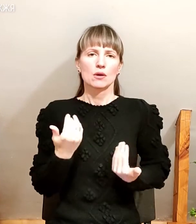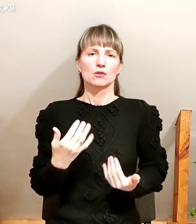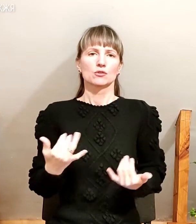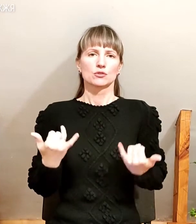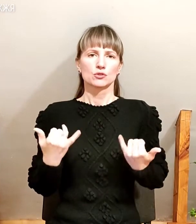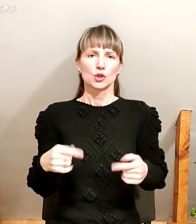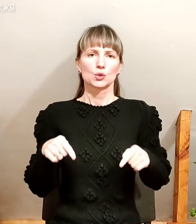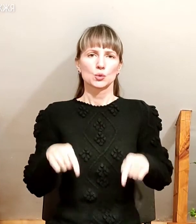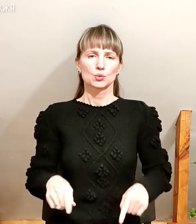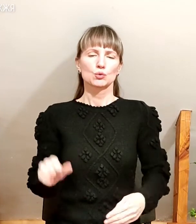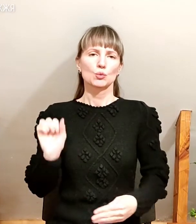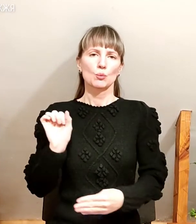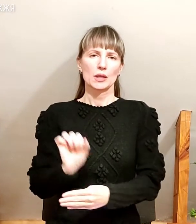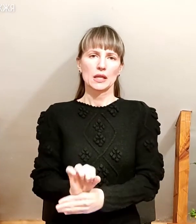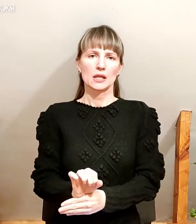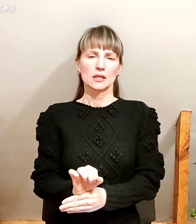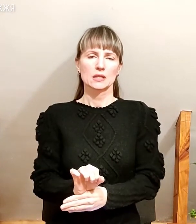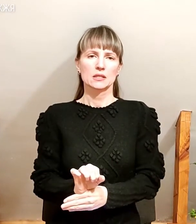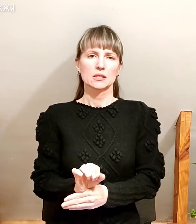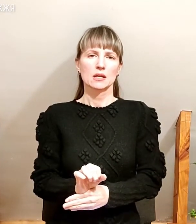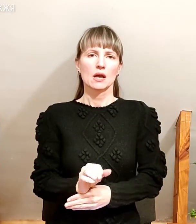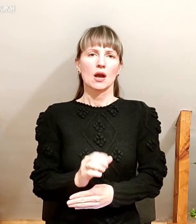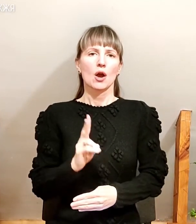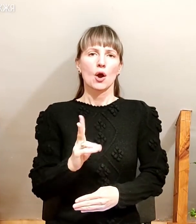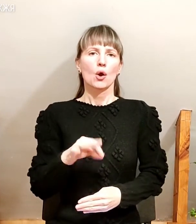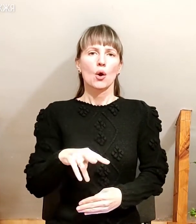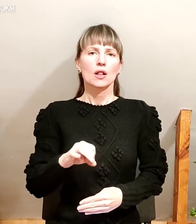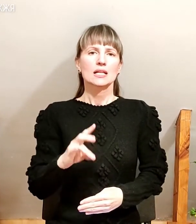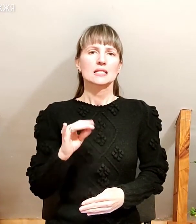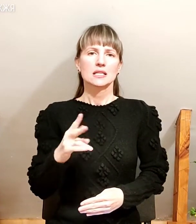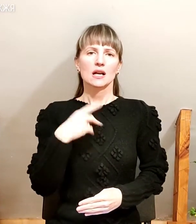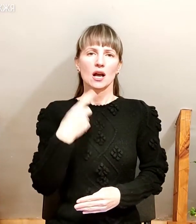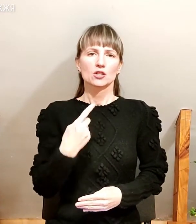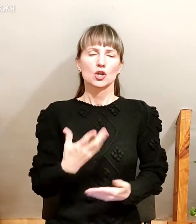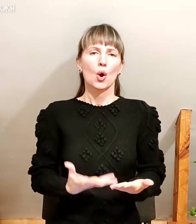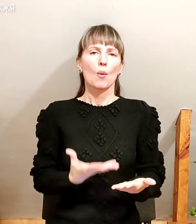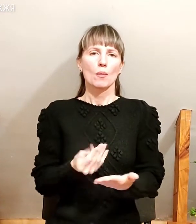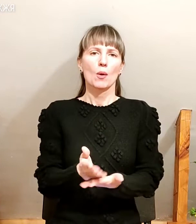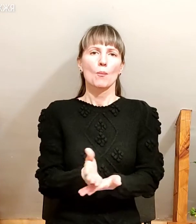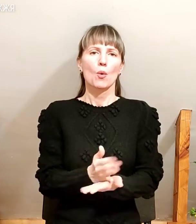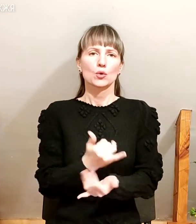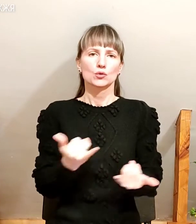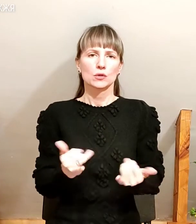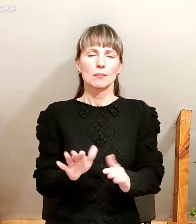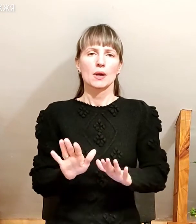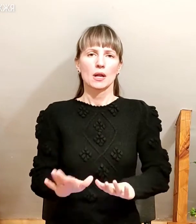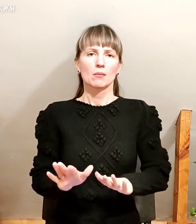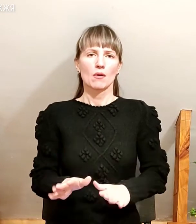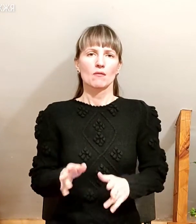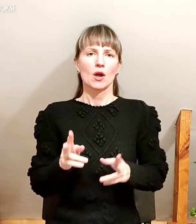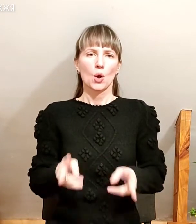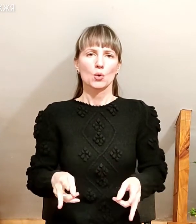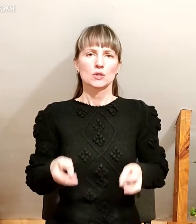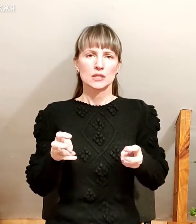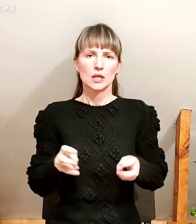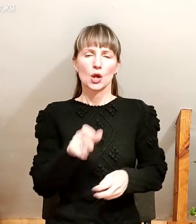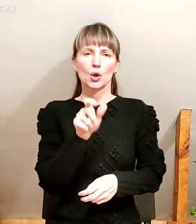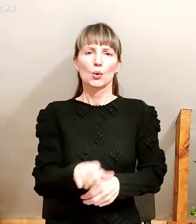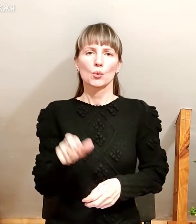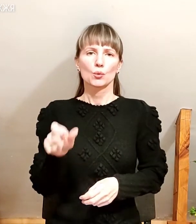тут зупинились. Володимир Колесник каже, оплачують послуги перебування у хостелі люди лише на